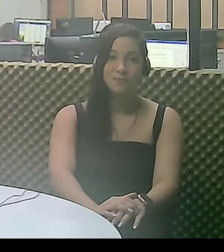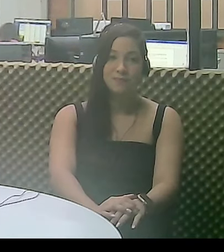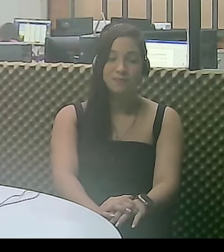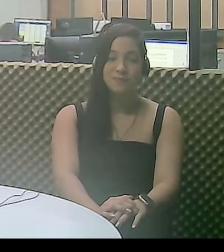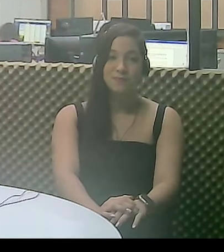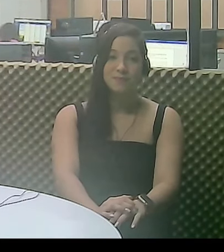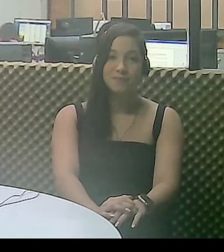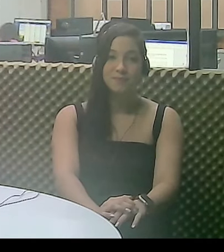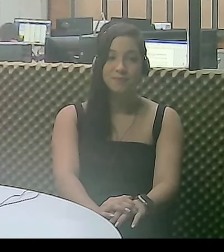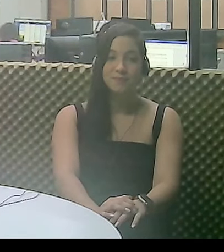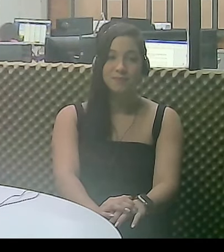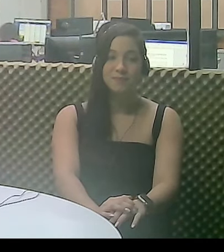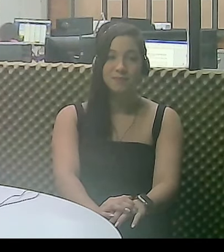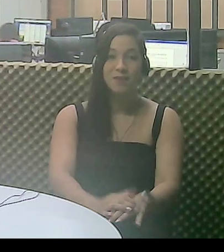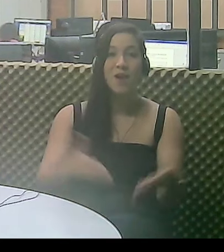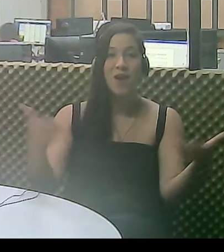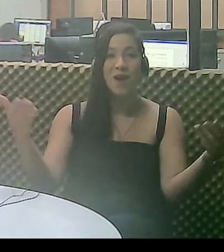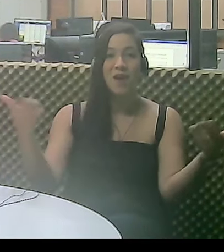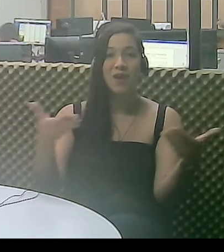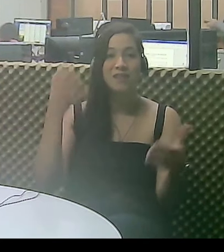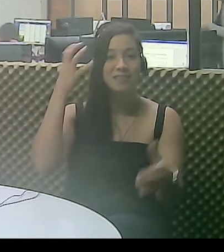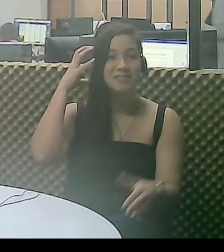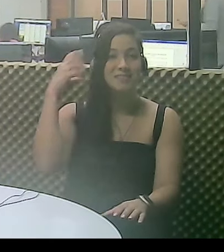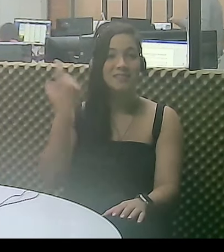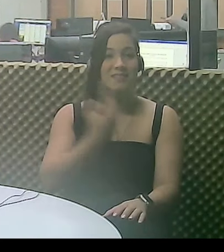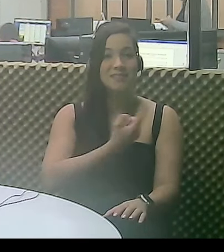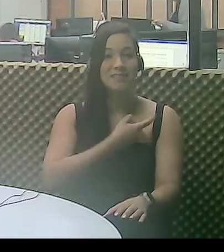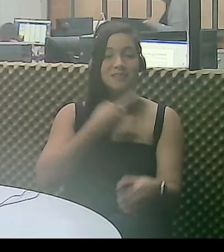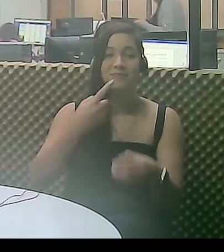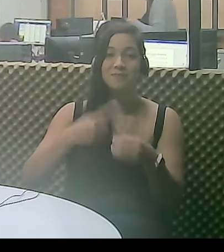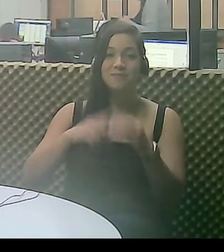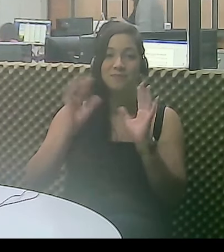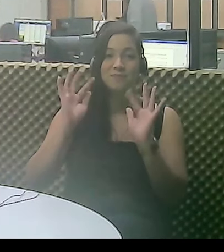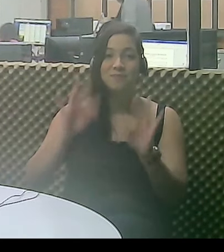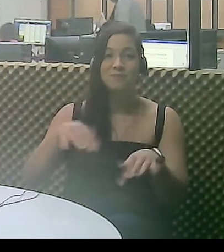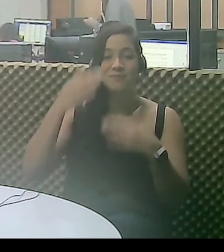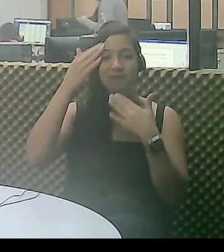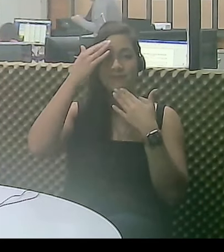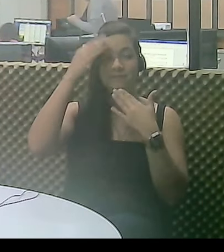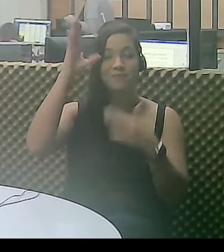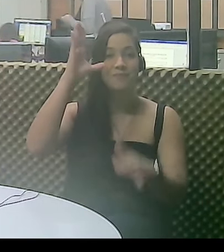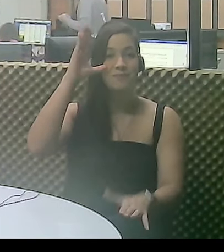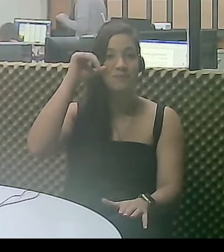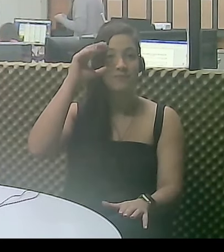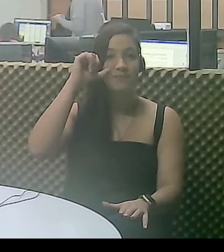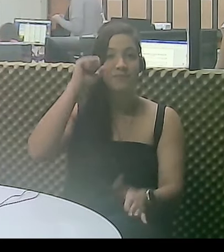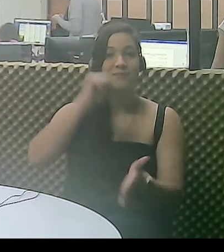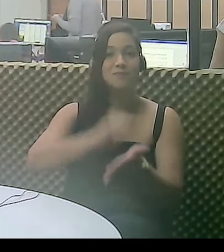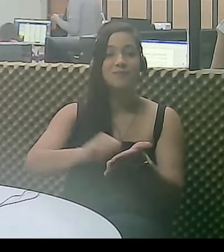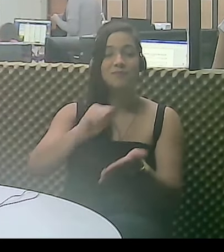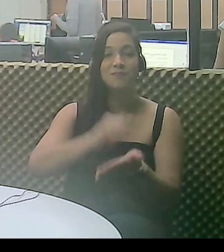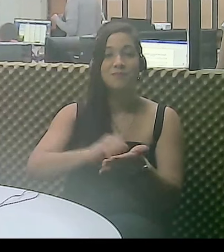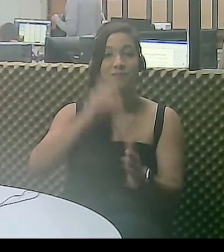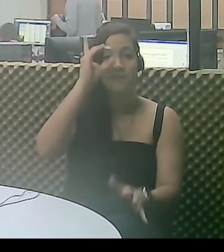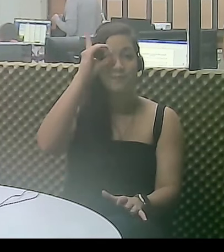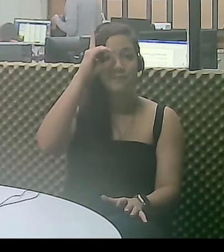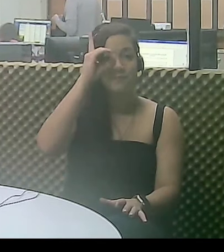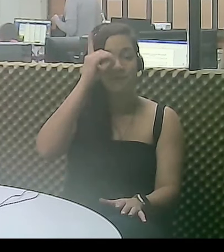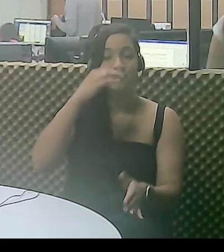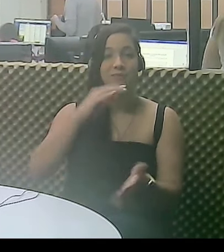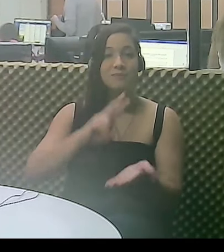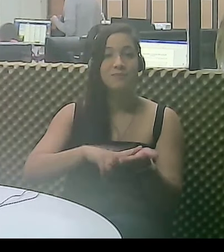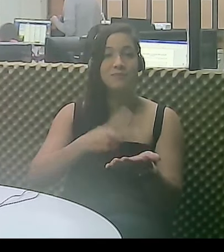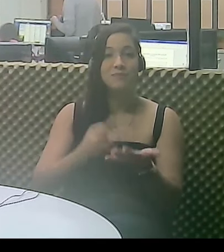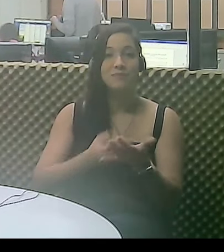notícias. A edição de hoje da Rádio Nossa Cidade fica por aqui. Obrigado pela sua audiência. Edição, Daniela